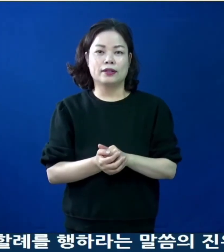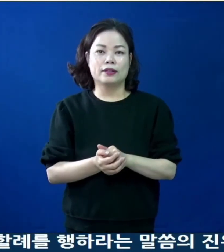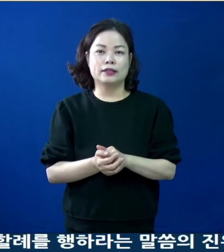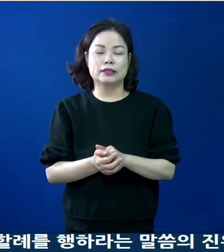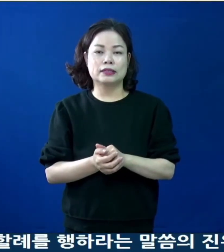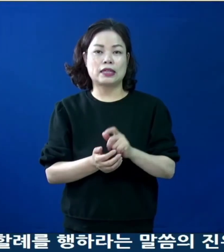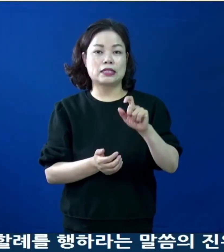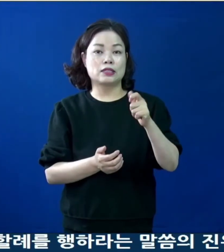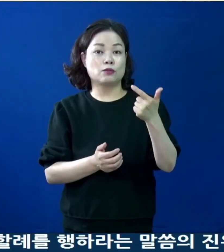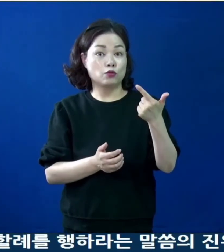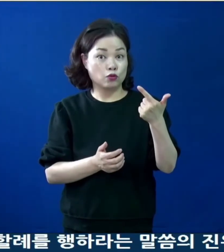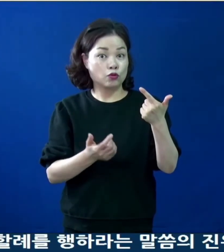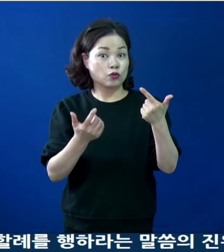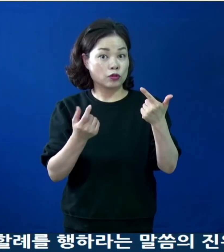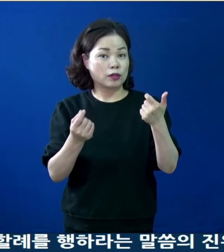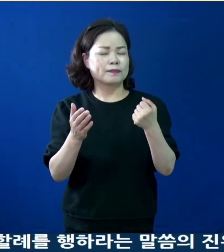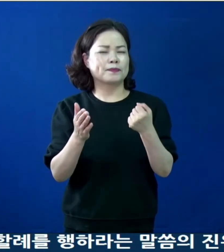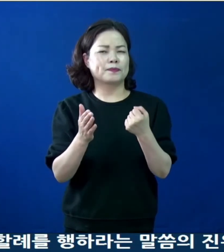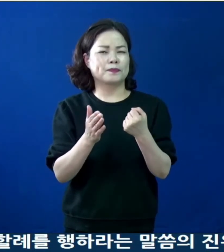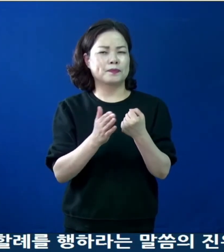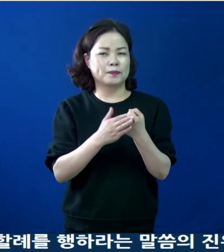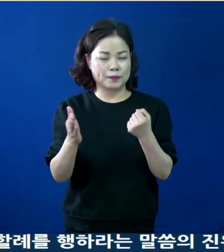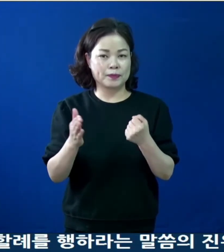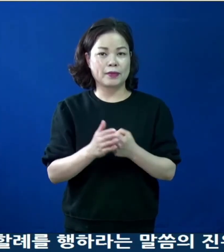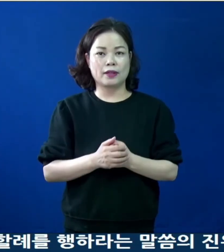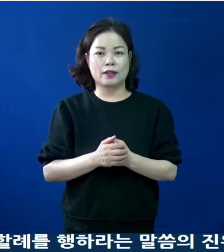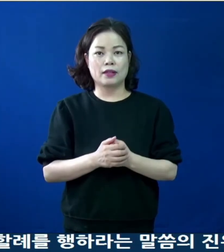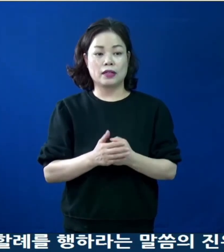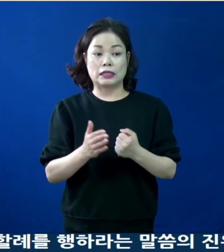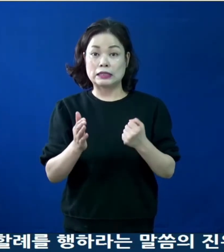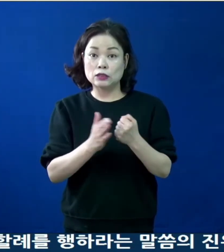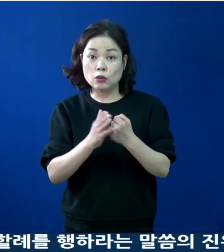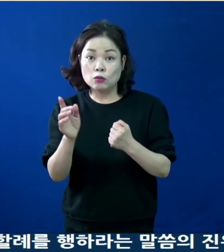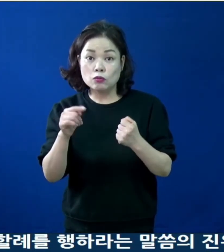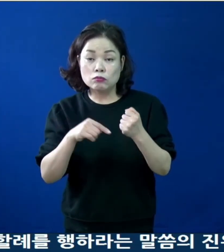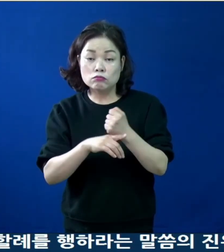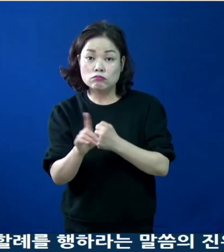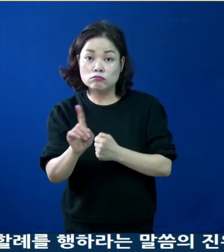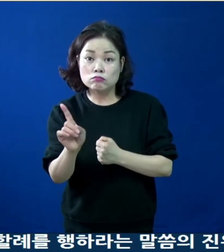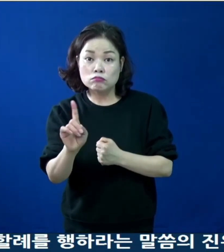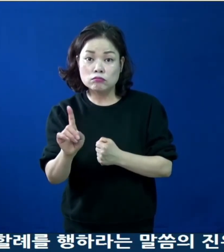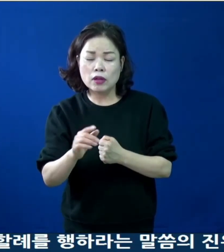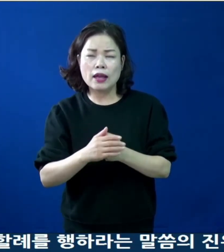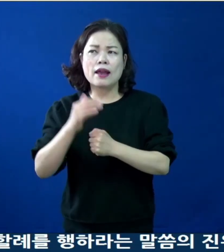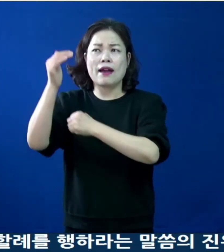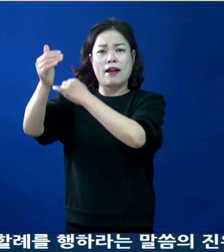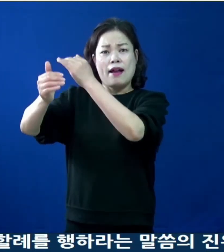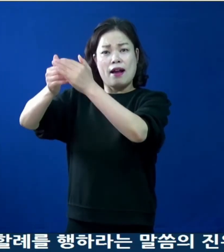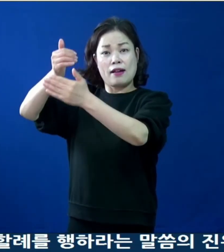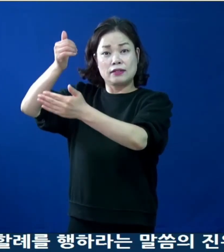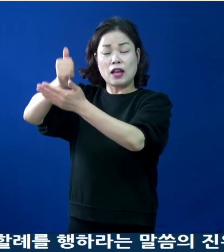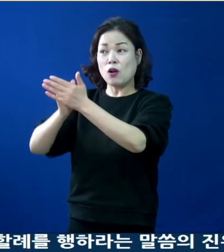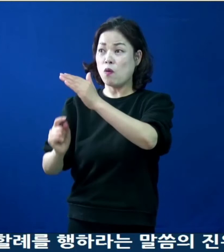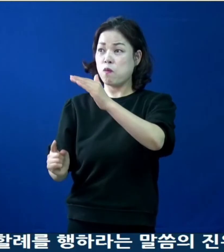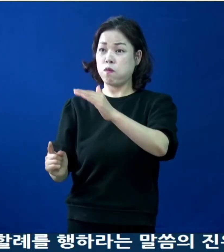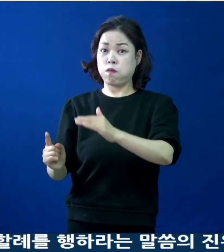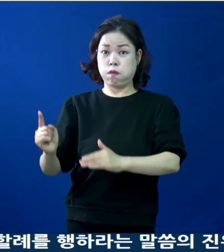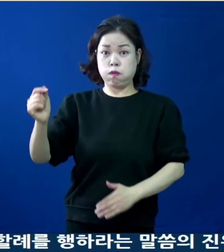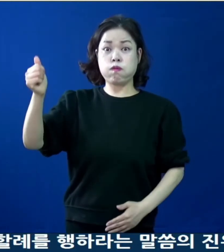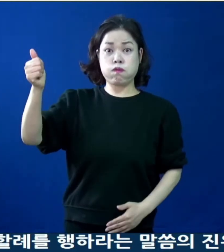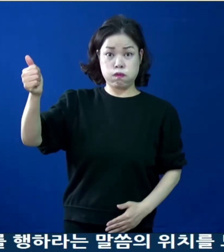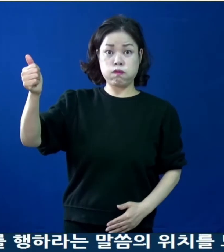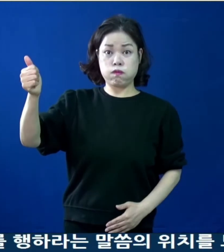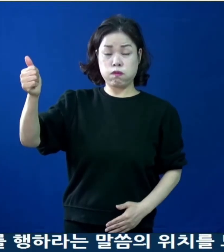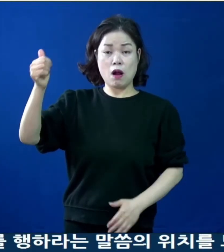그리고 16절은 그러므로라고 시작을 하죠. 이 그러므로의 뜻이 무엇이겠습니까? 하나님께서는 높으신